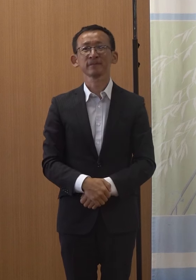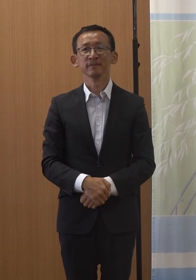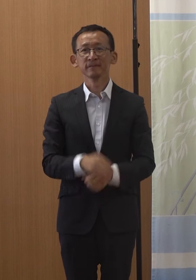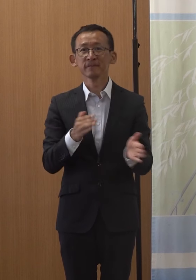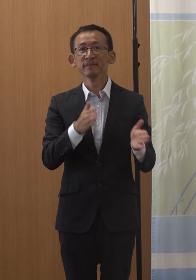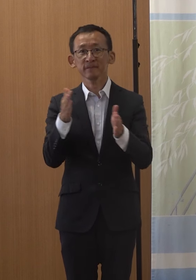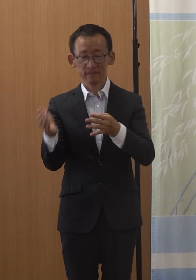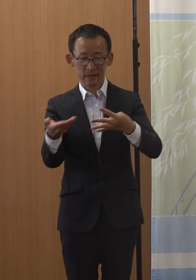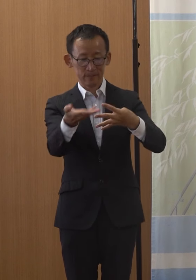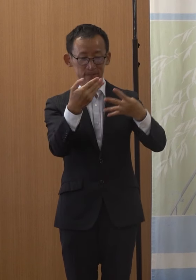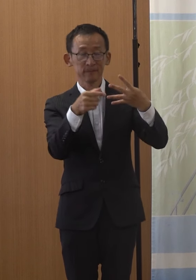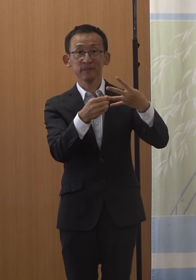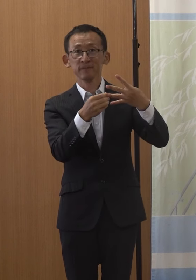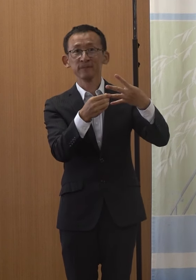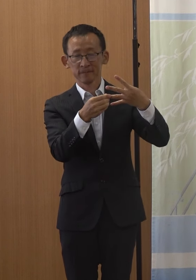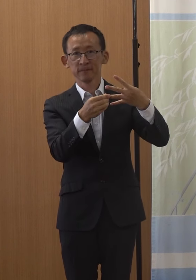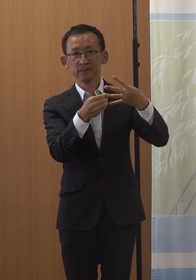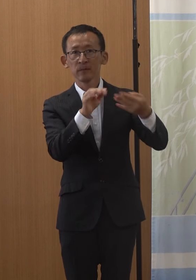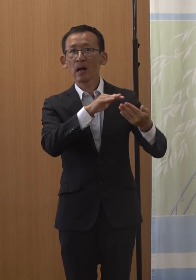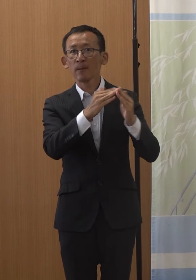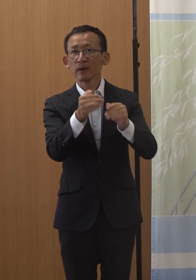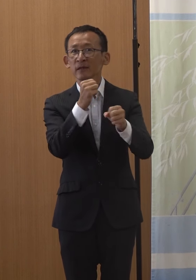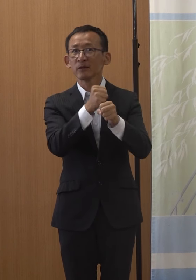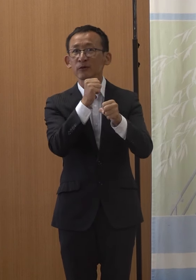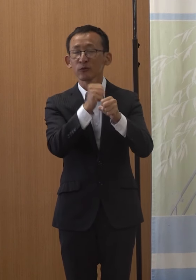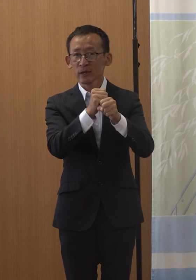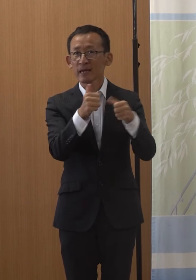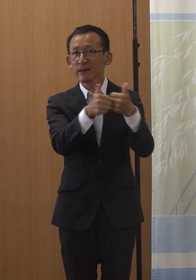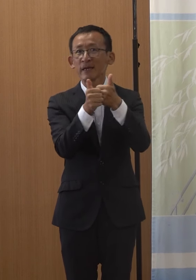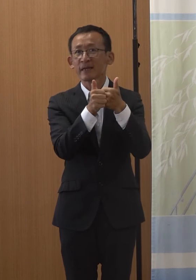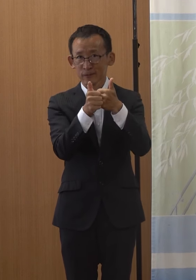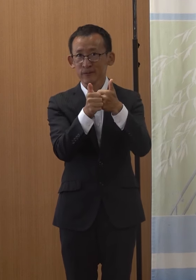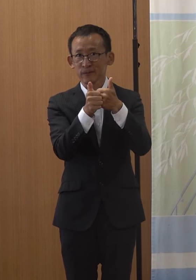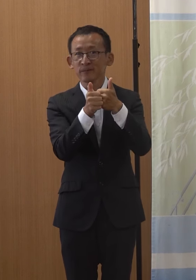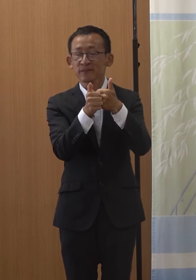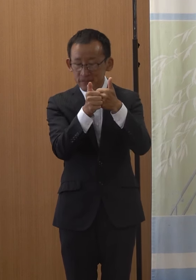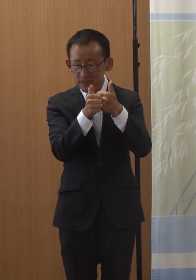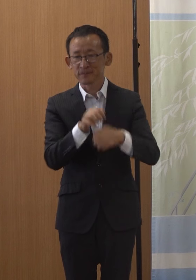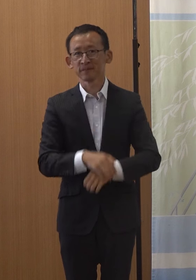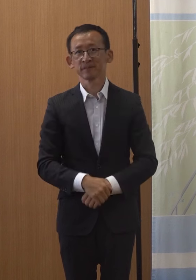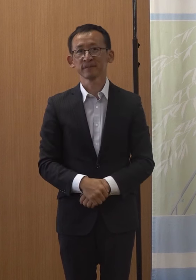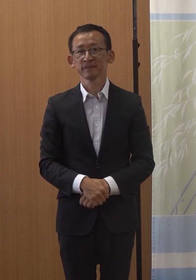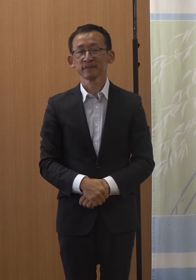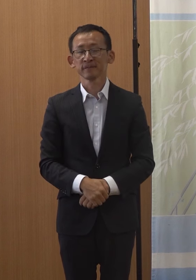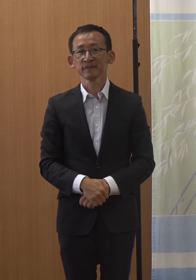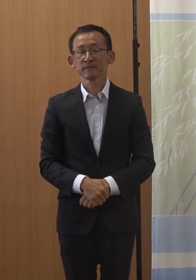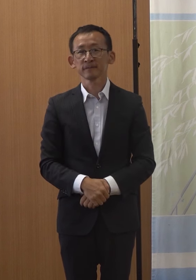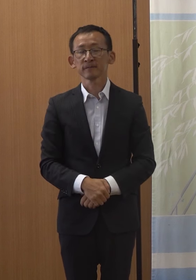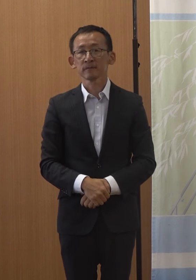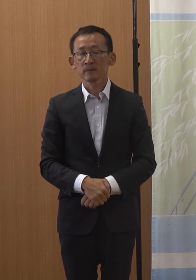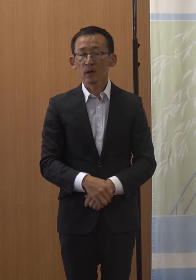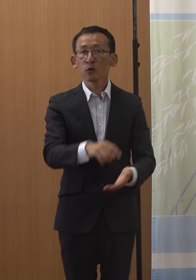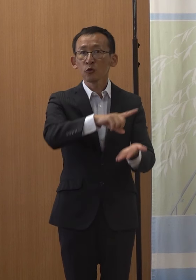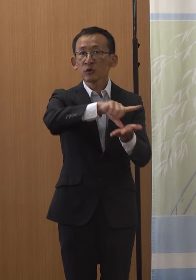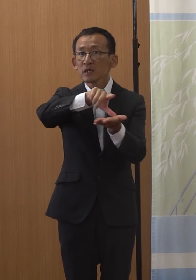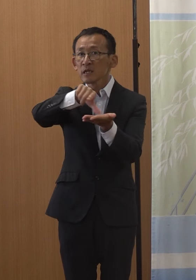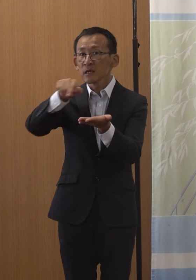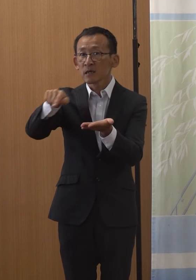3点目ですが、まちづくりミーティングの開催についてです。各地区の課題につきま